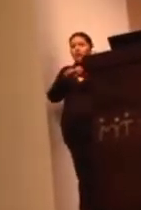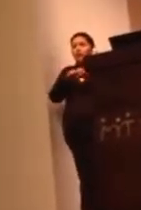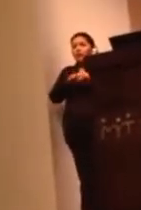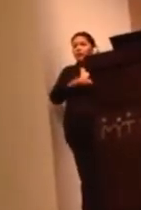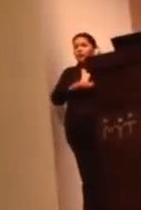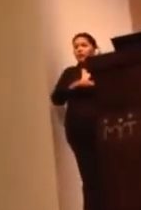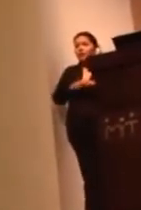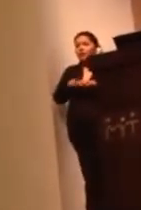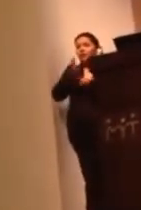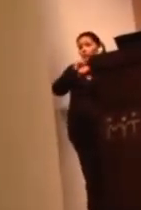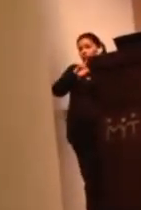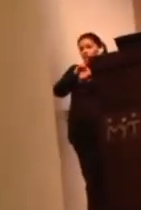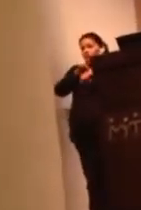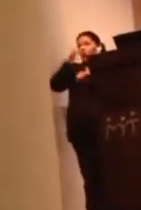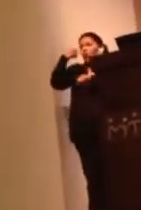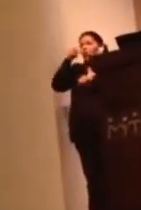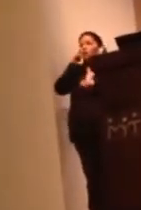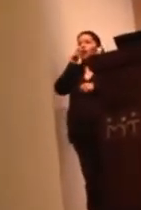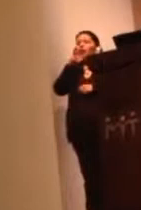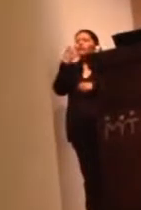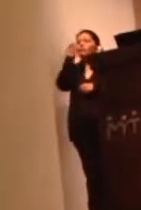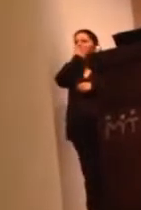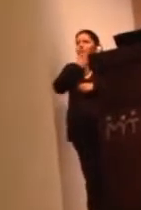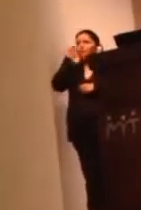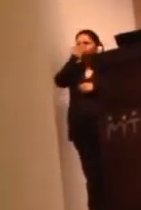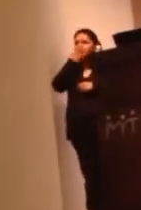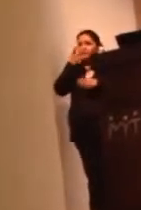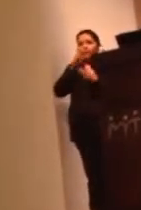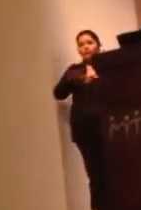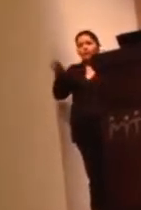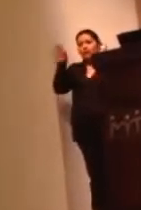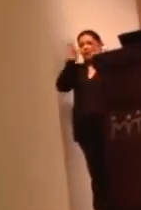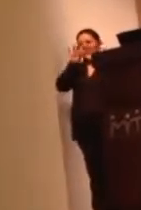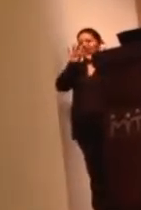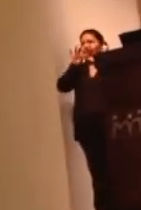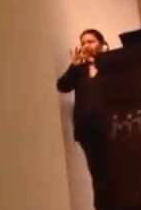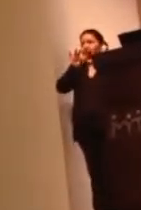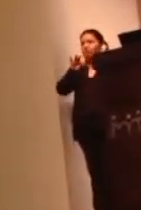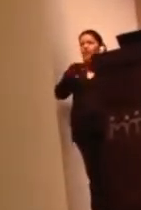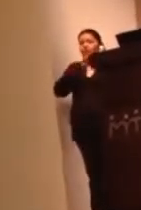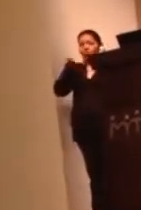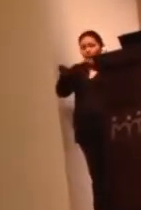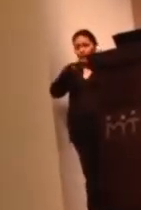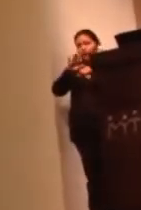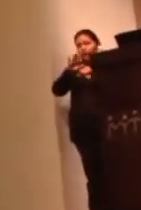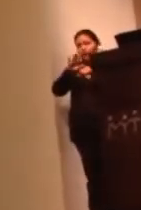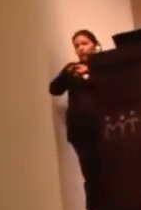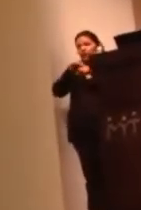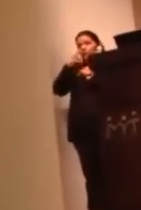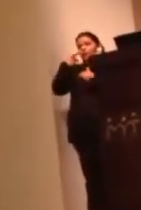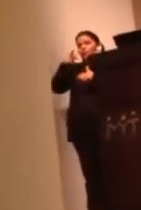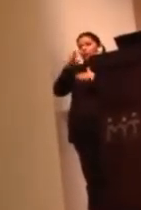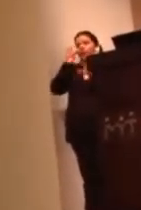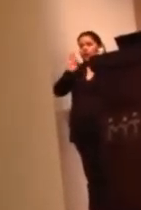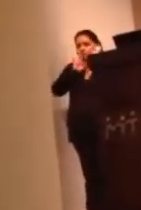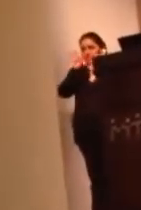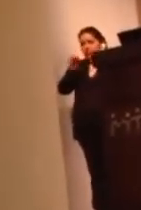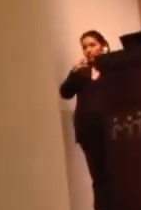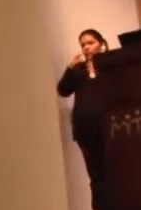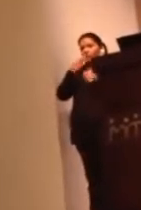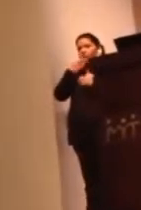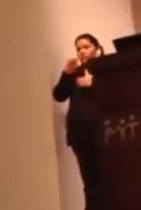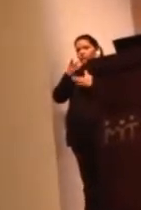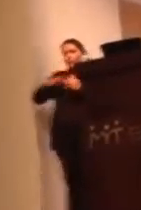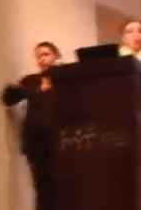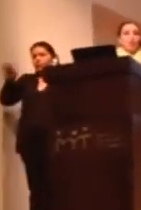no solo en el diagnóstico es súper importante trabajarlo con un equipo multidisciplinario, pero el tratamiento también es